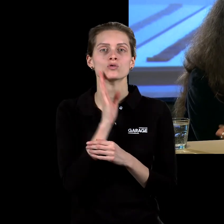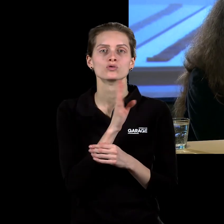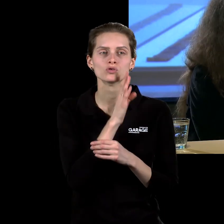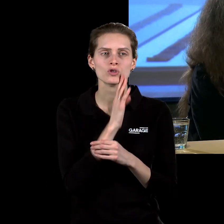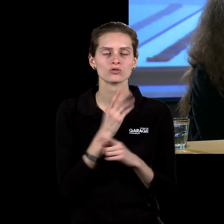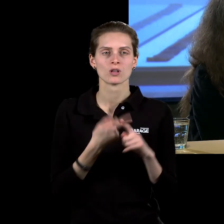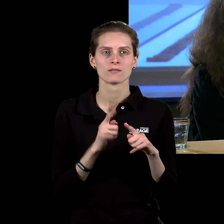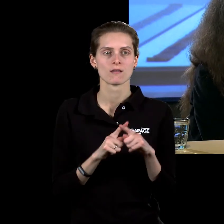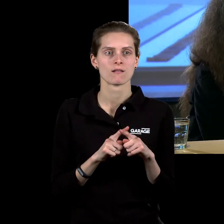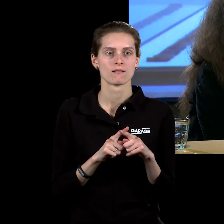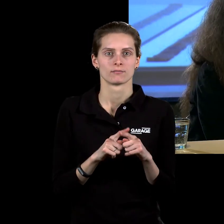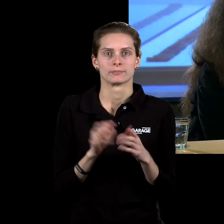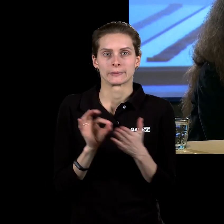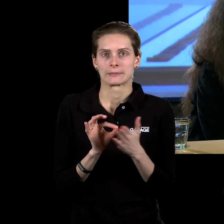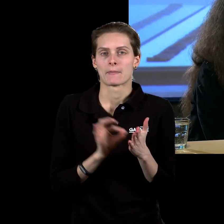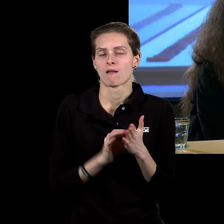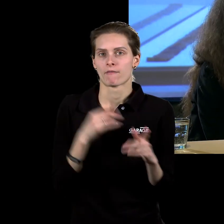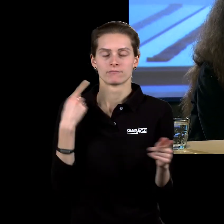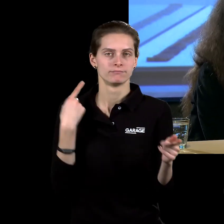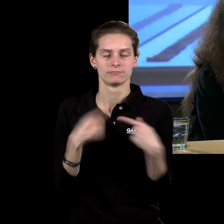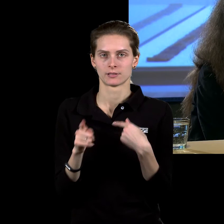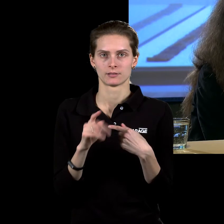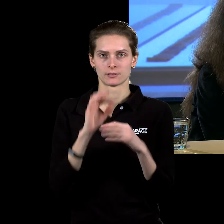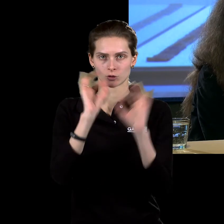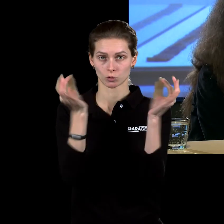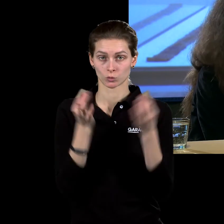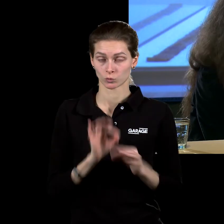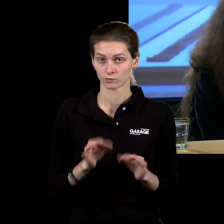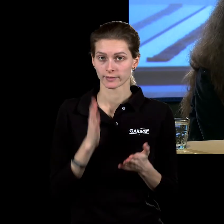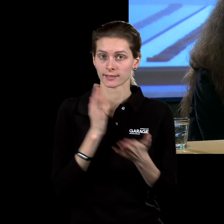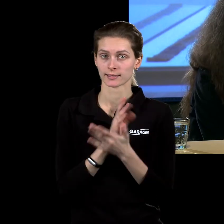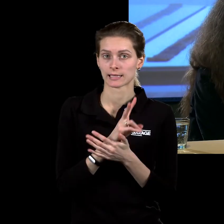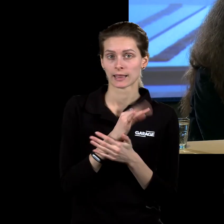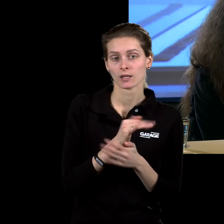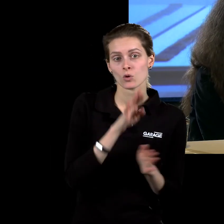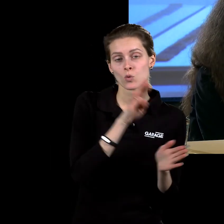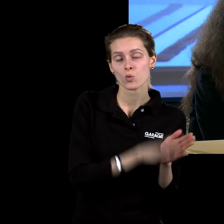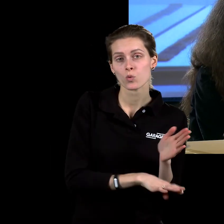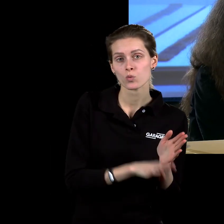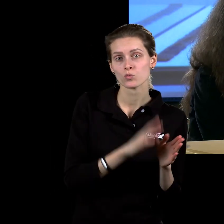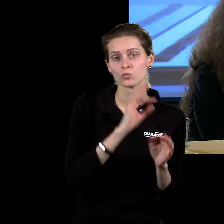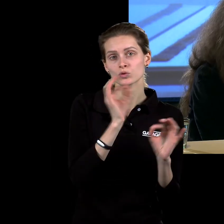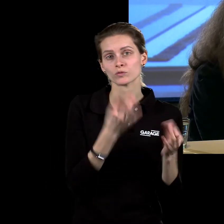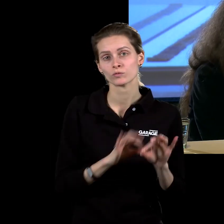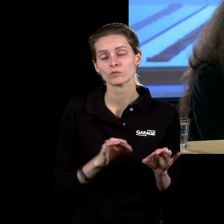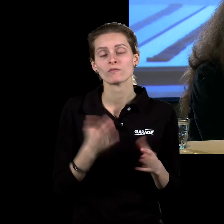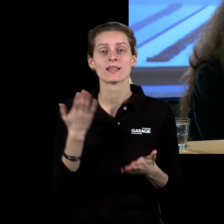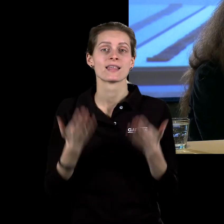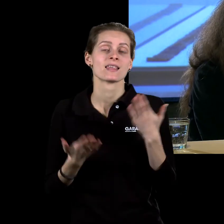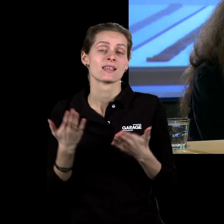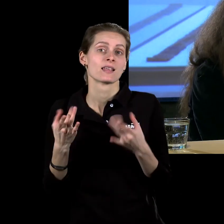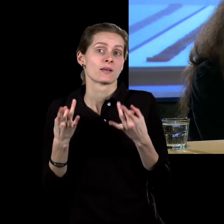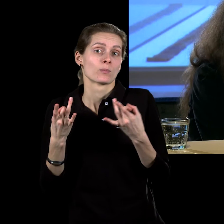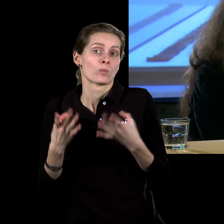какое-то принципиально иное искусство, нежели мужчины-художники, которое может быть хуже, да, и поэтому не столь востребовано,